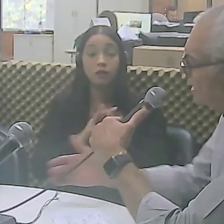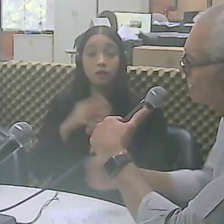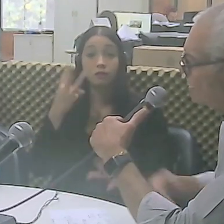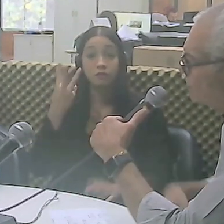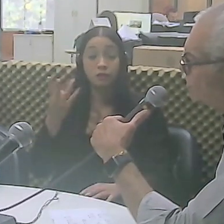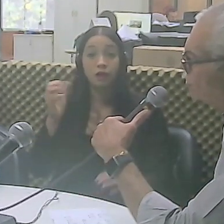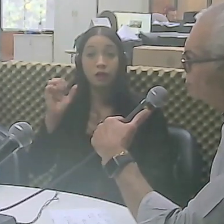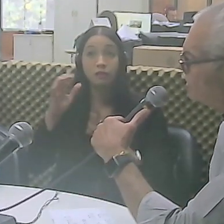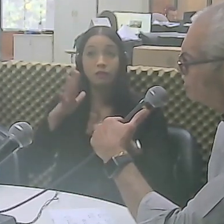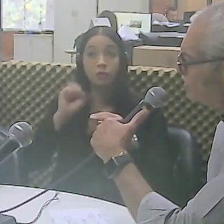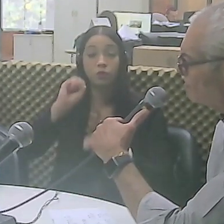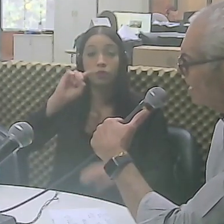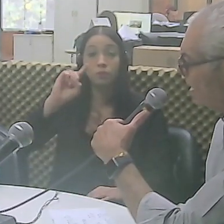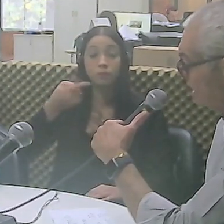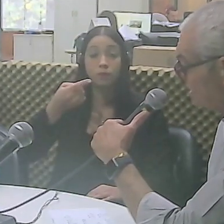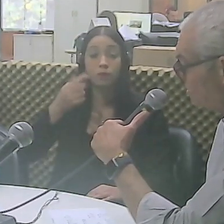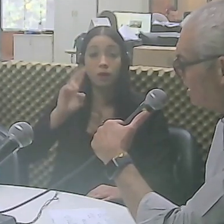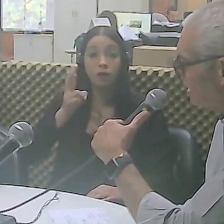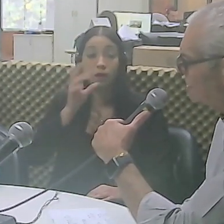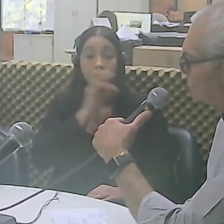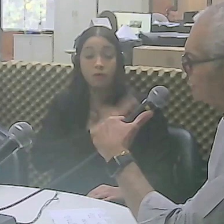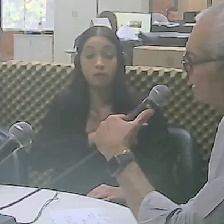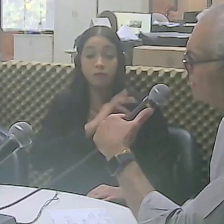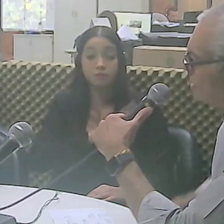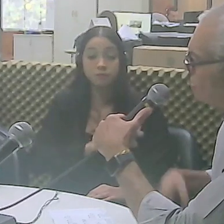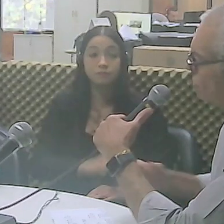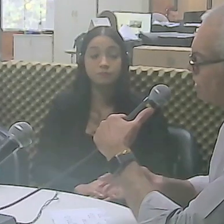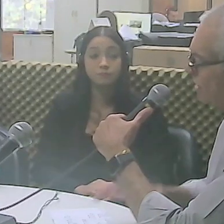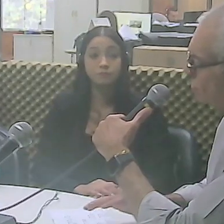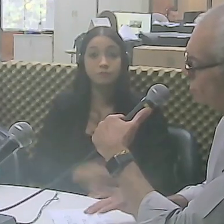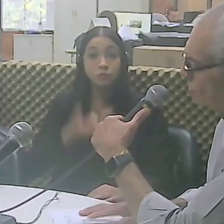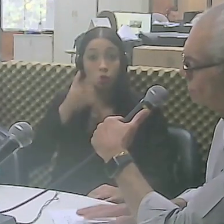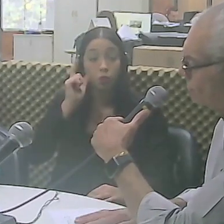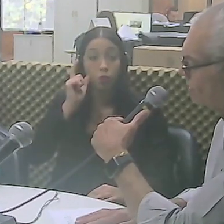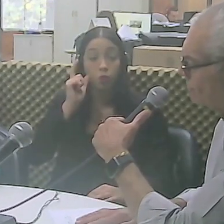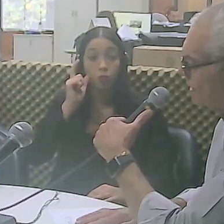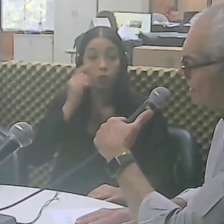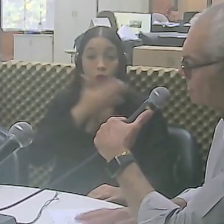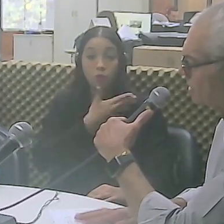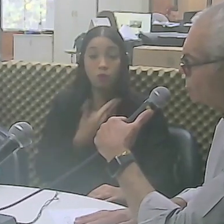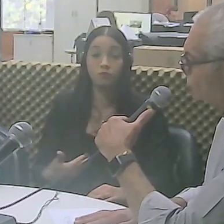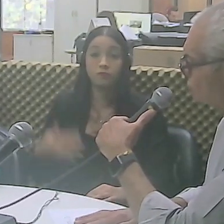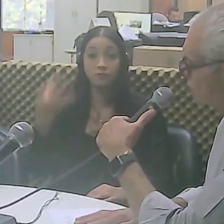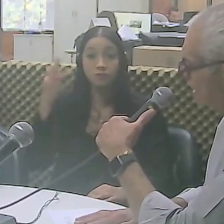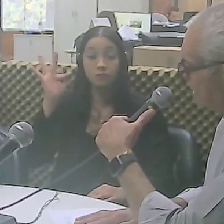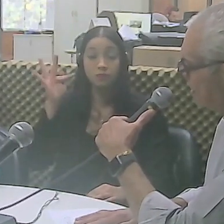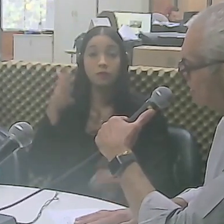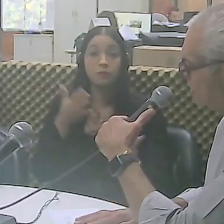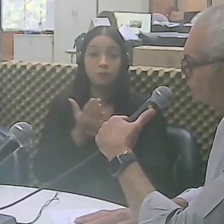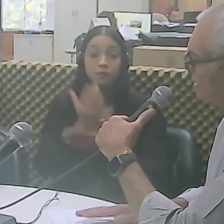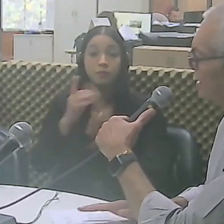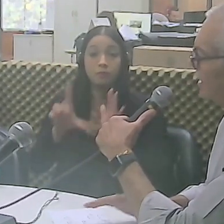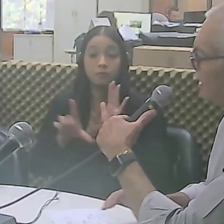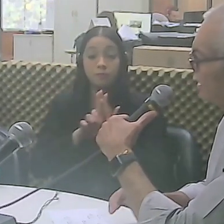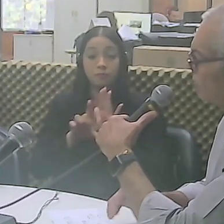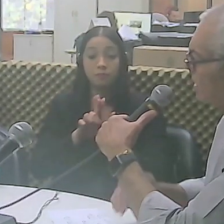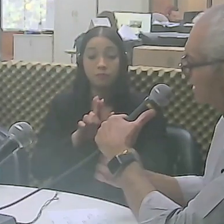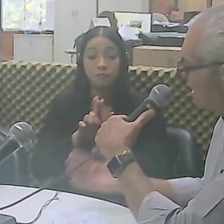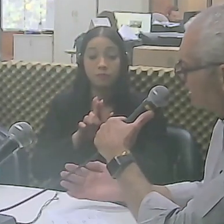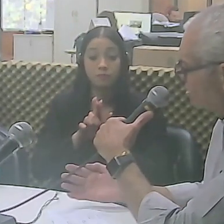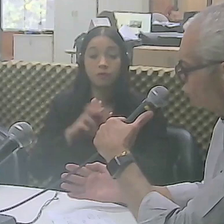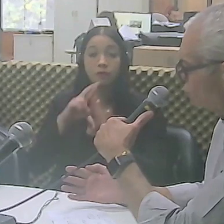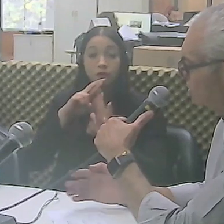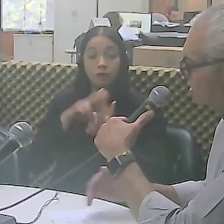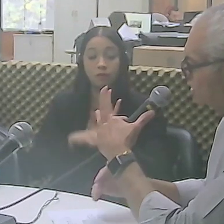3, que é até R$ 8.000 de renda. Né? Ontem o governo federal sancionou a lei, então, com